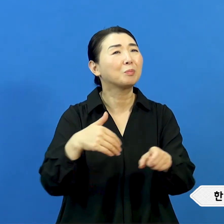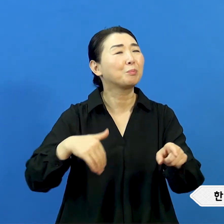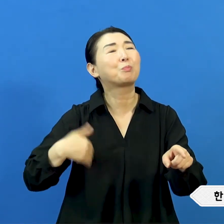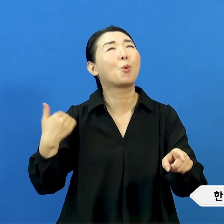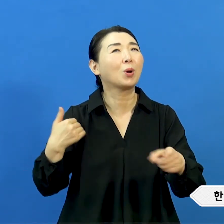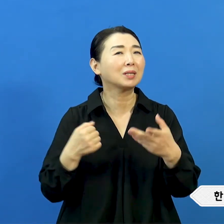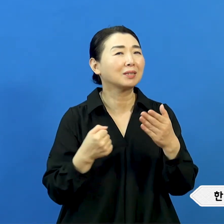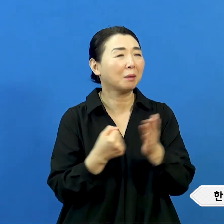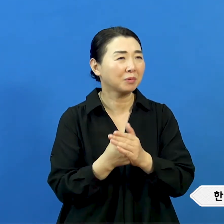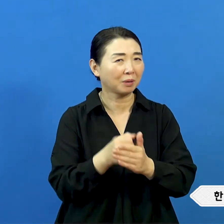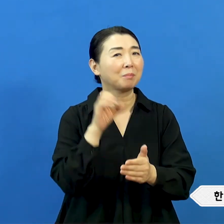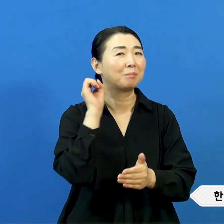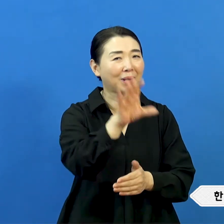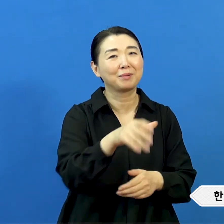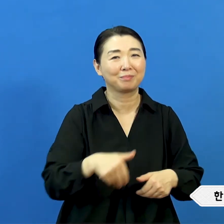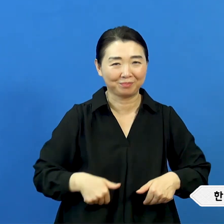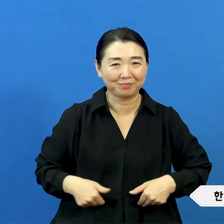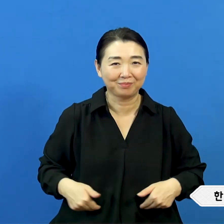몰라서 그래 하십시오.